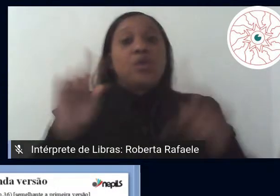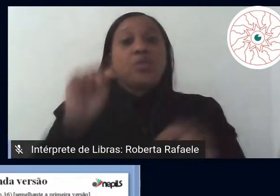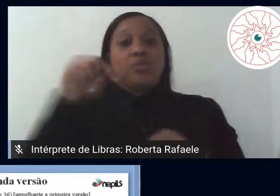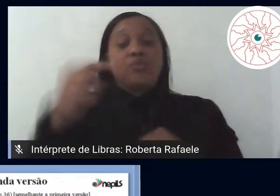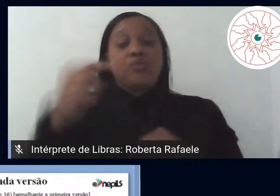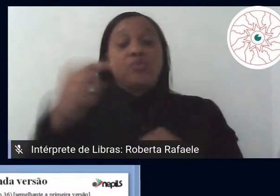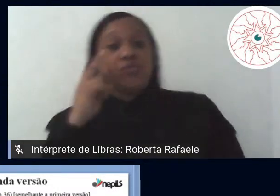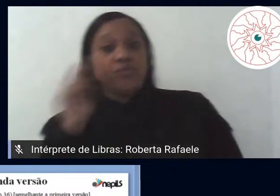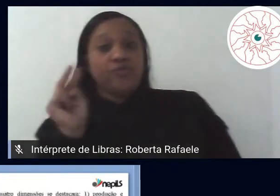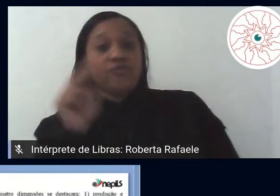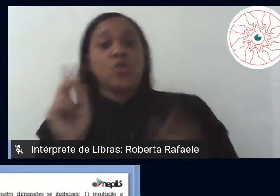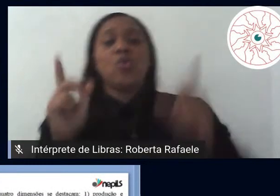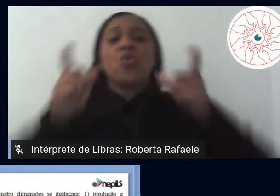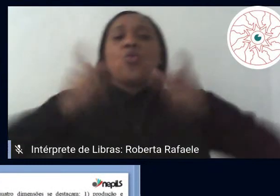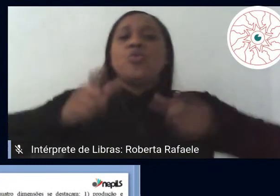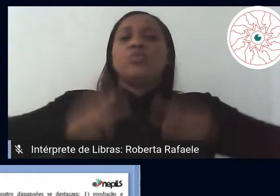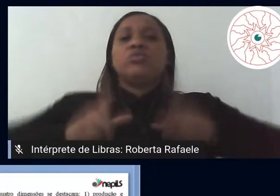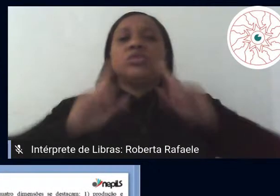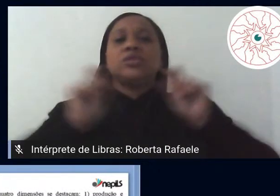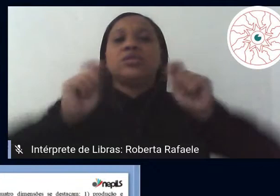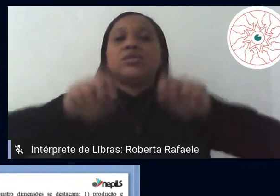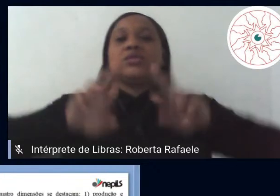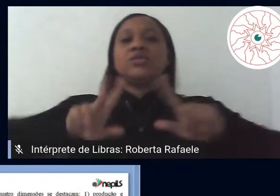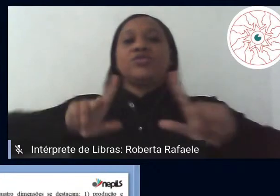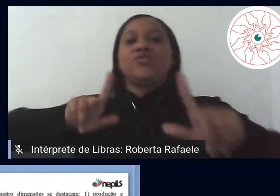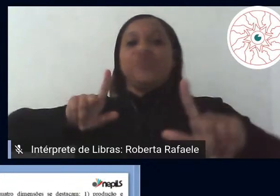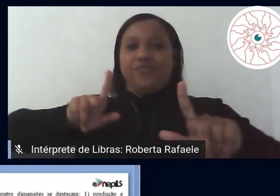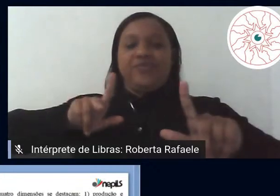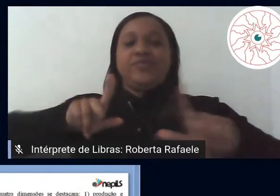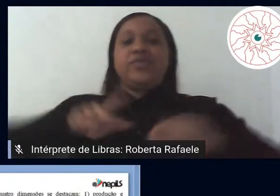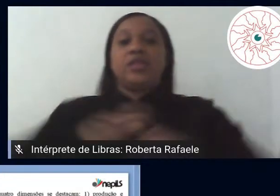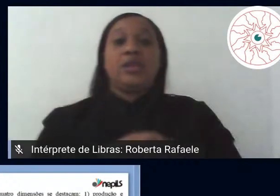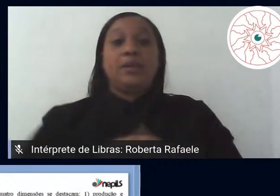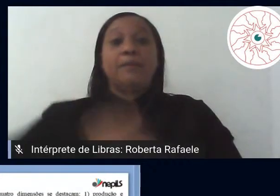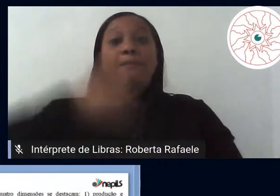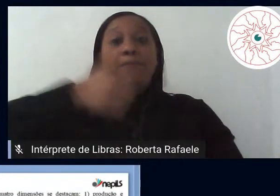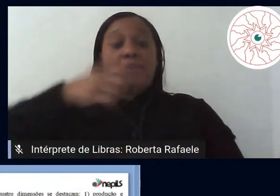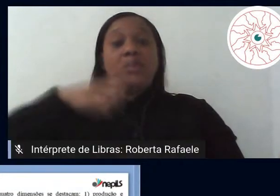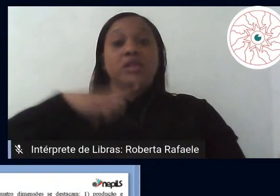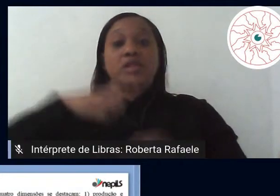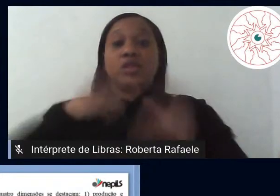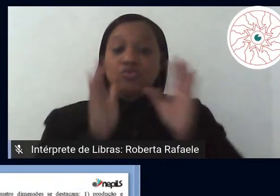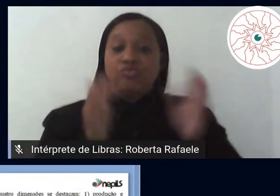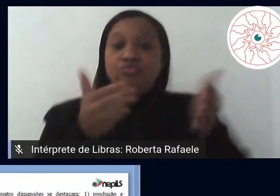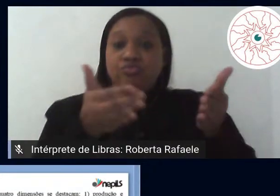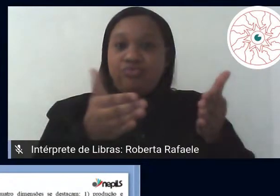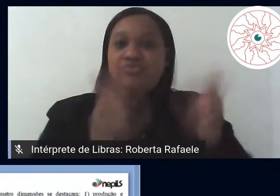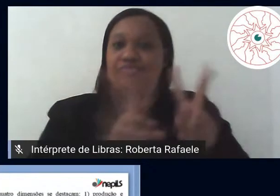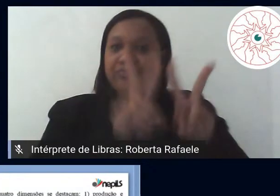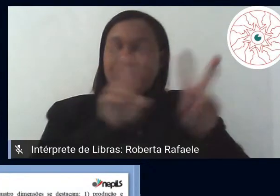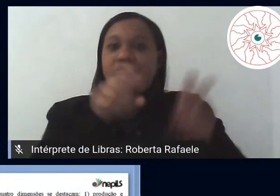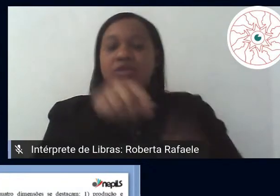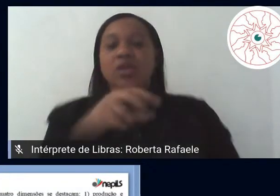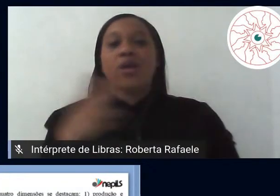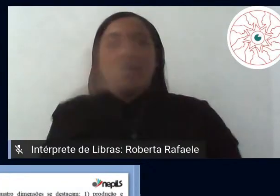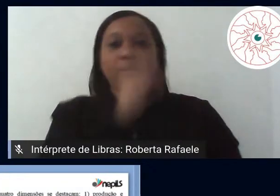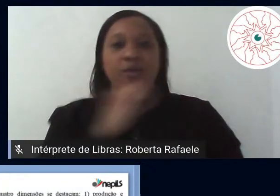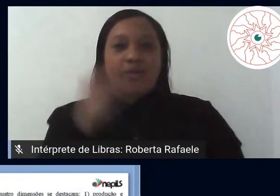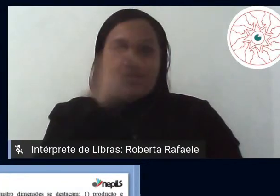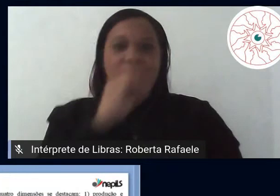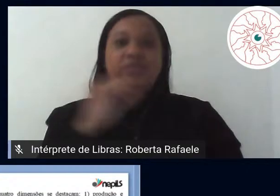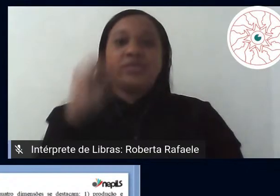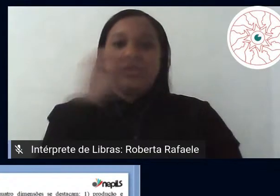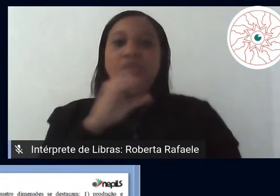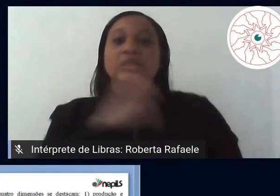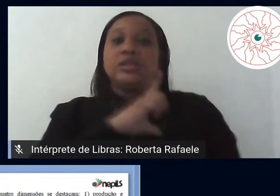que vocês vejam onde exatamente está essa diferença. Na primeira versão existe um eixo chamado oralidade, onde vai se propor